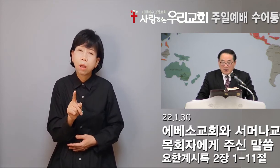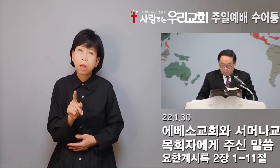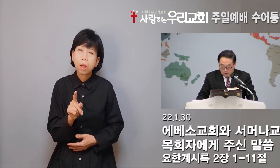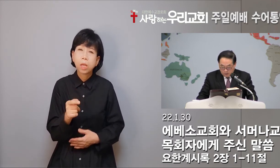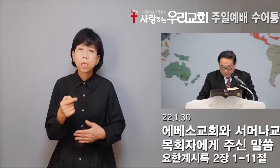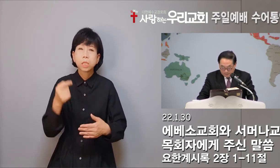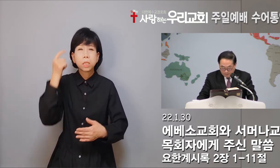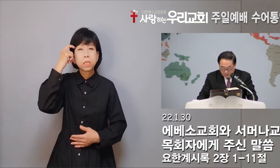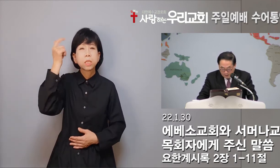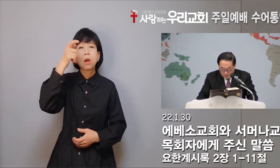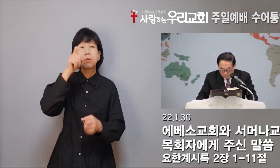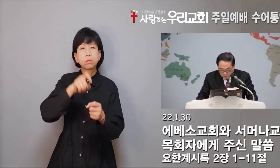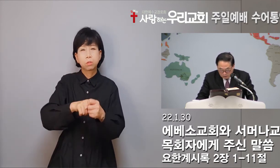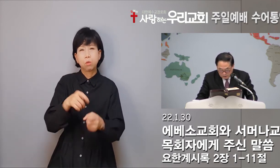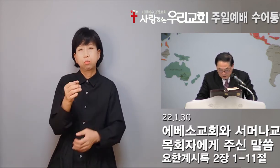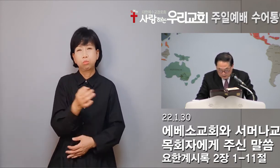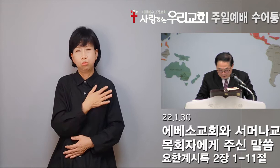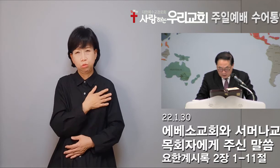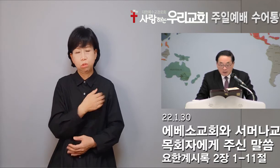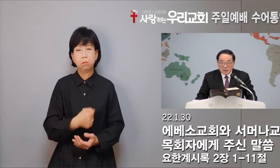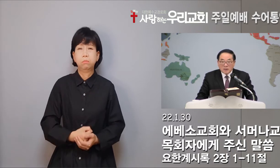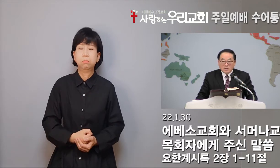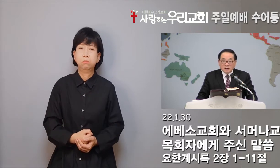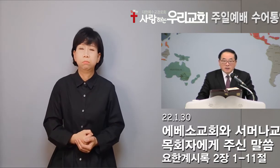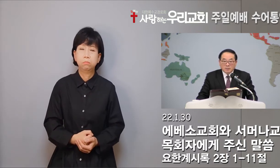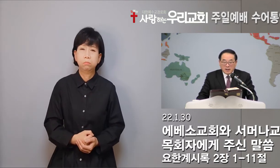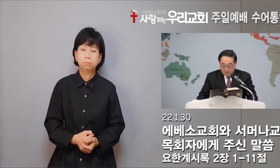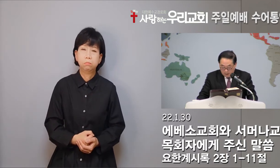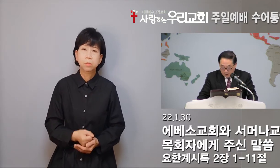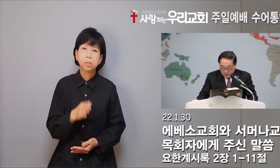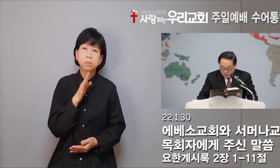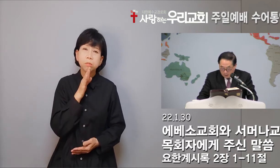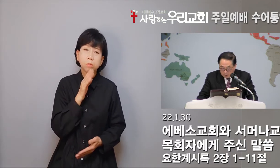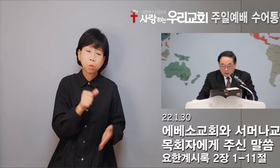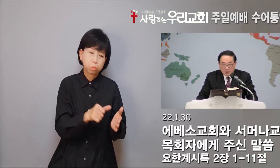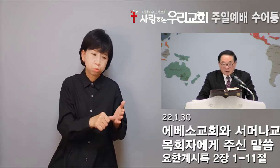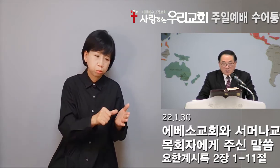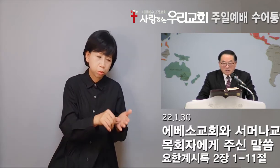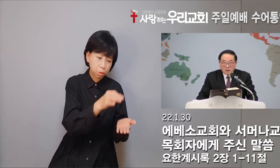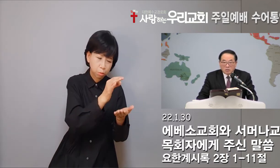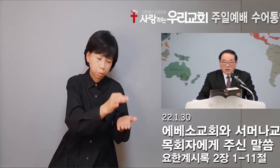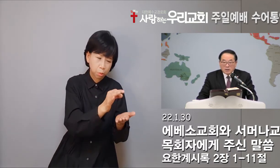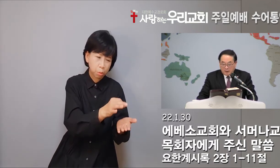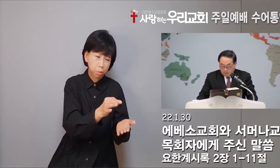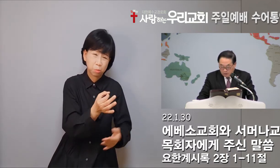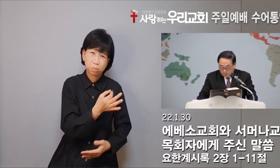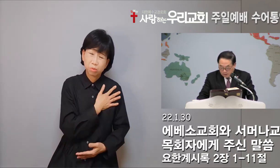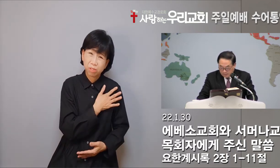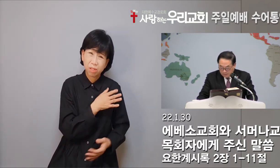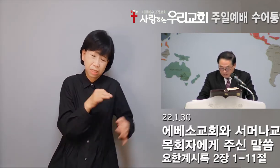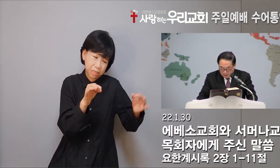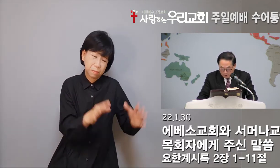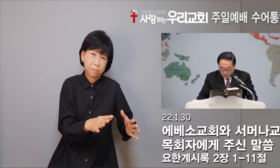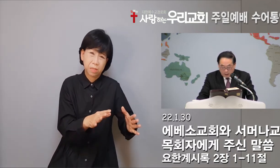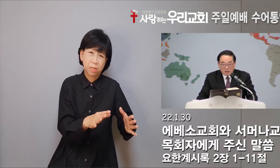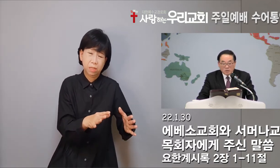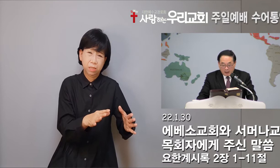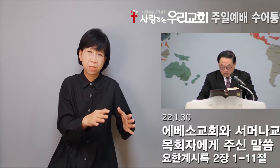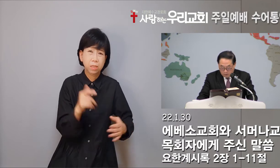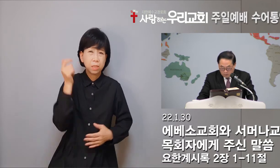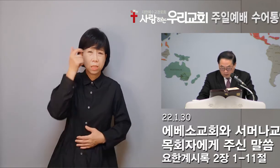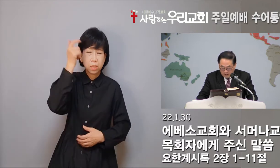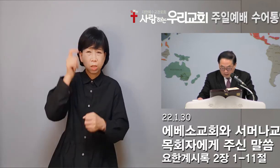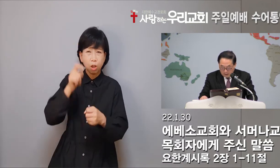데 있기 때문입니다. 물질적인 가치는 일시적이지만 영적인 가치는 영원하기 때문입니다. 그러므로